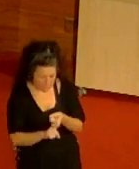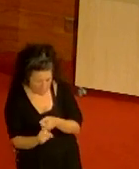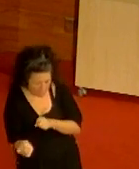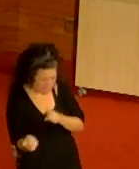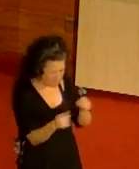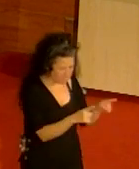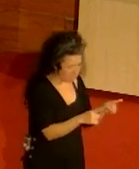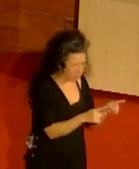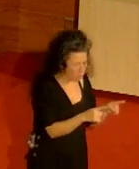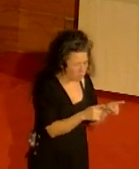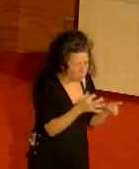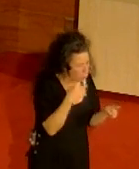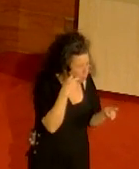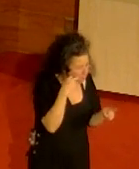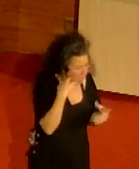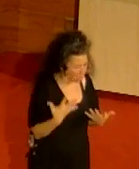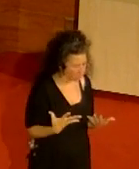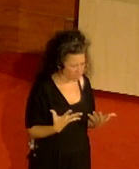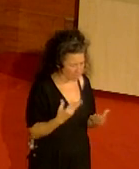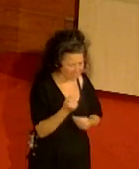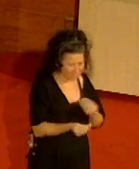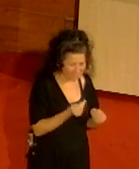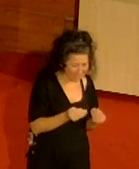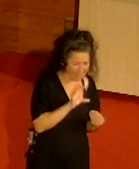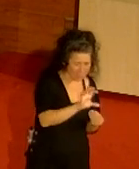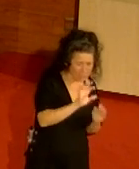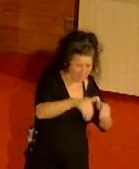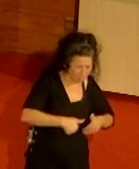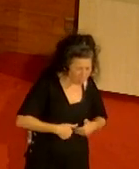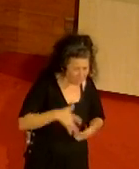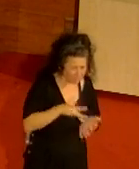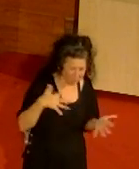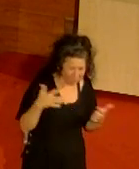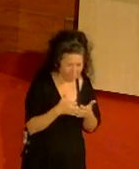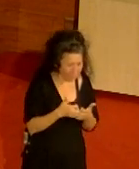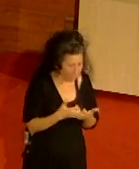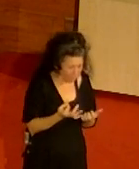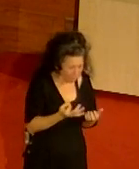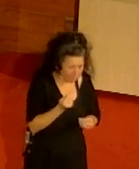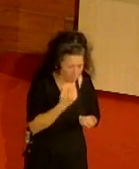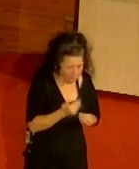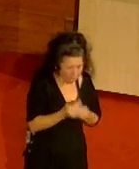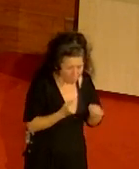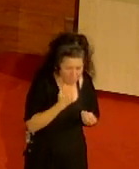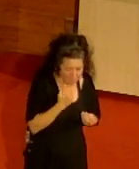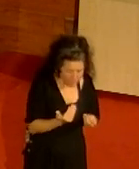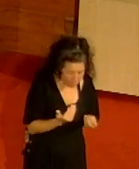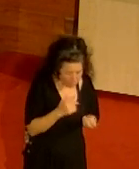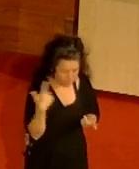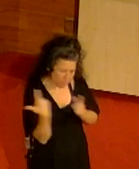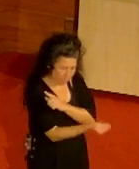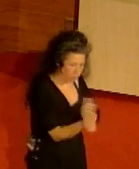muy humano esto, ¿eh? ¿Pero qué haces volviendo a tu país en guerra? No, es que tengo que hacer no sé qué. Que nos pasaría a todos. Y luego me voy otra